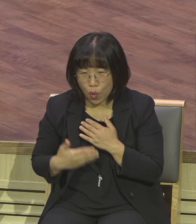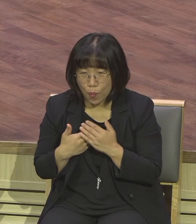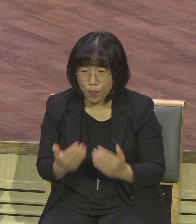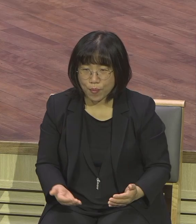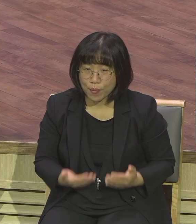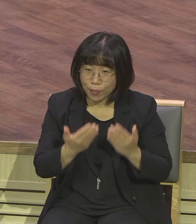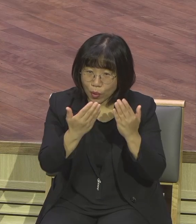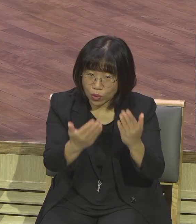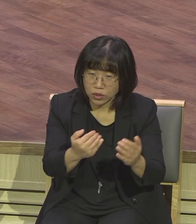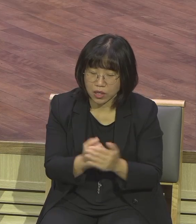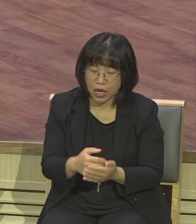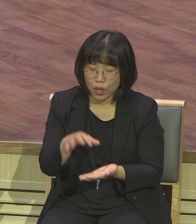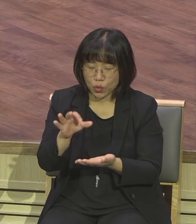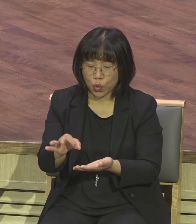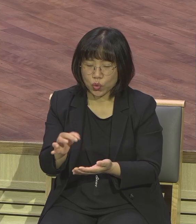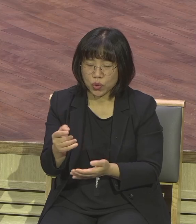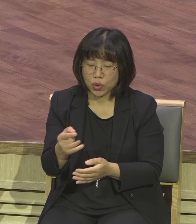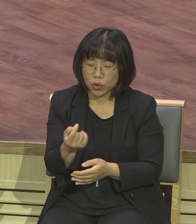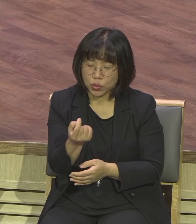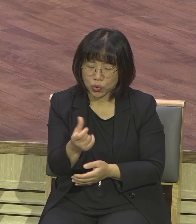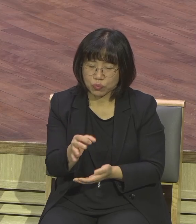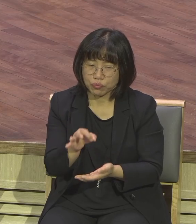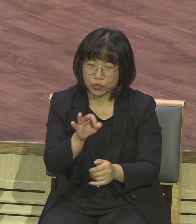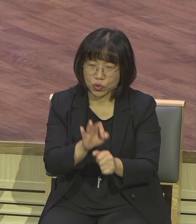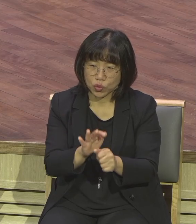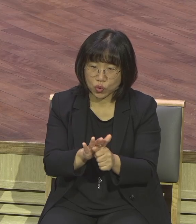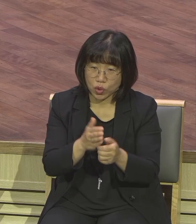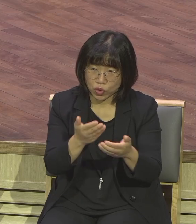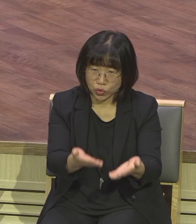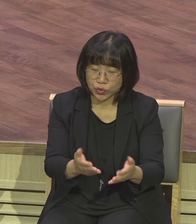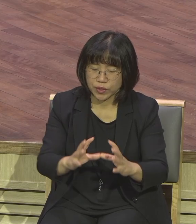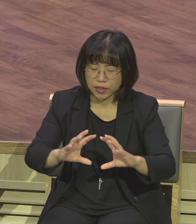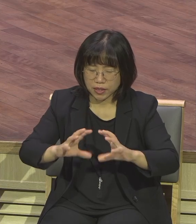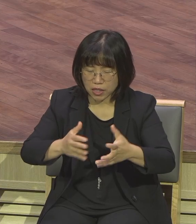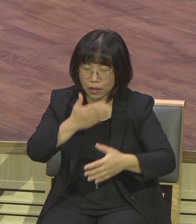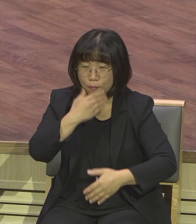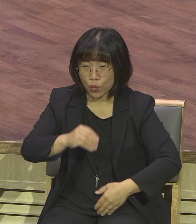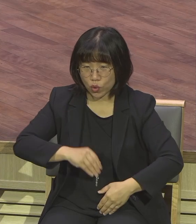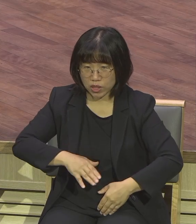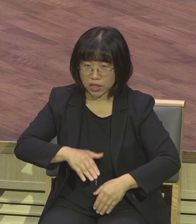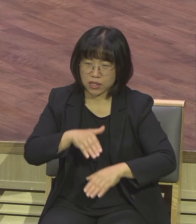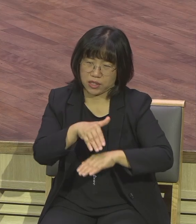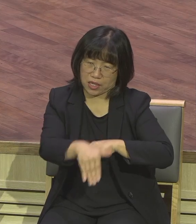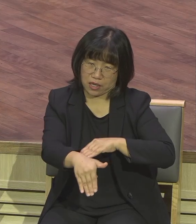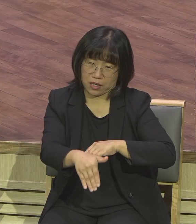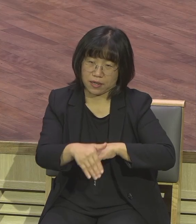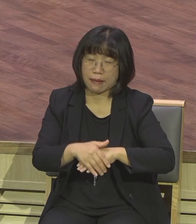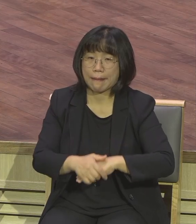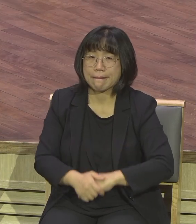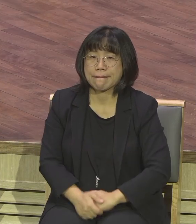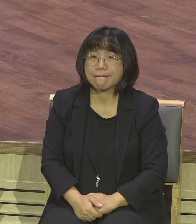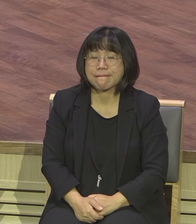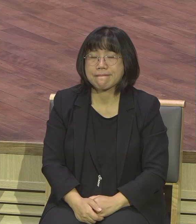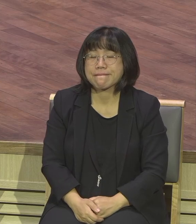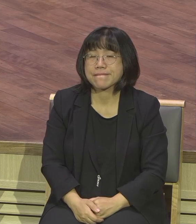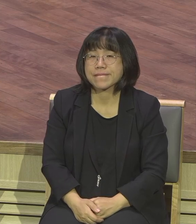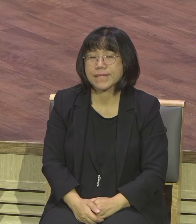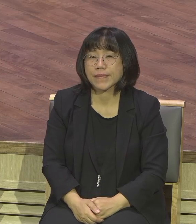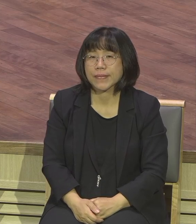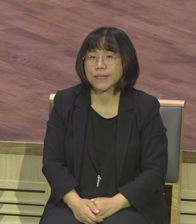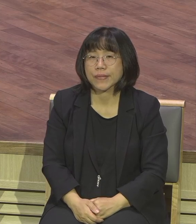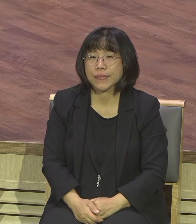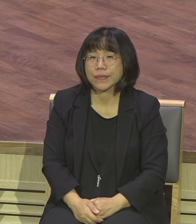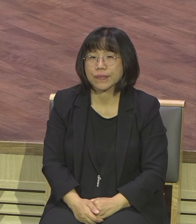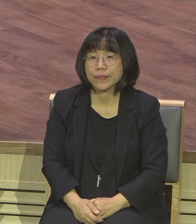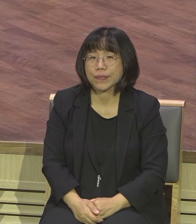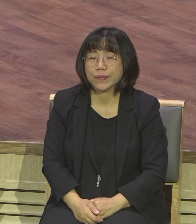지금 세상이 그래요. 다 세상 복지가 다 그래요. 물질 봉사, 육신 봉사, 뭐 그런 거죠.